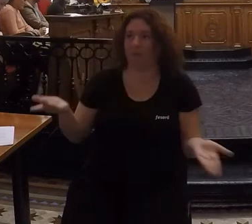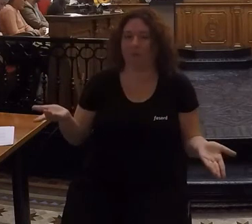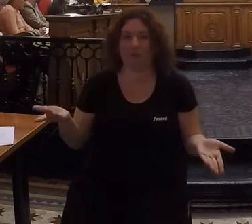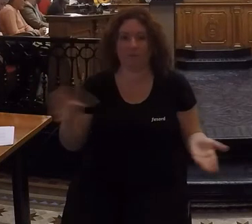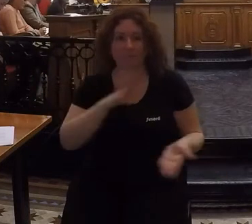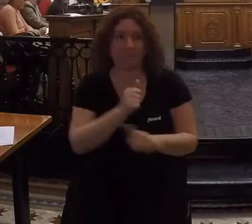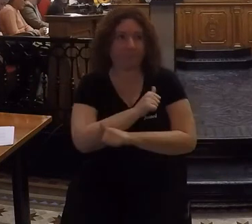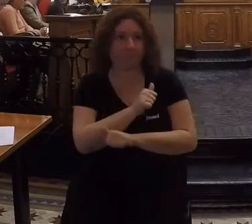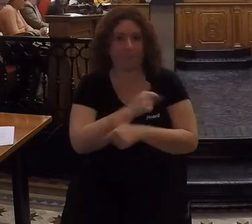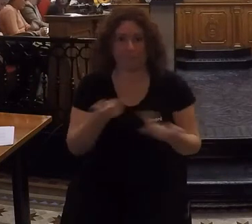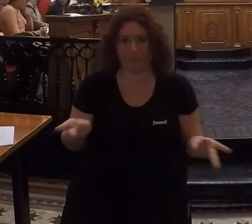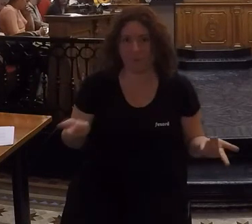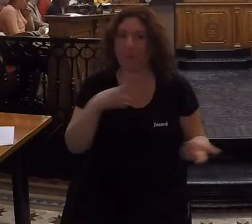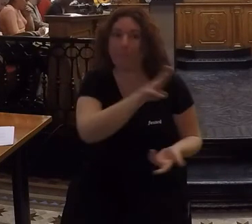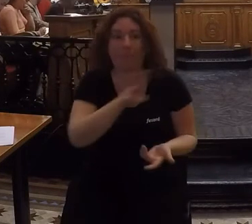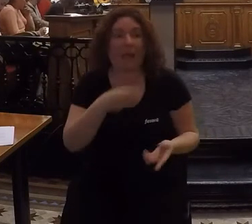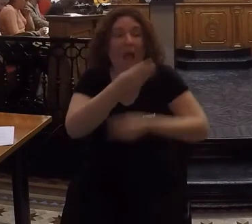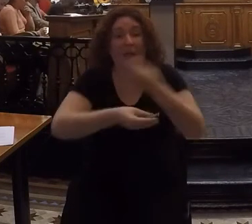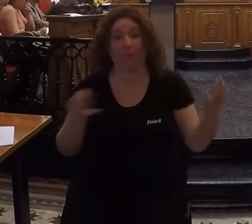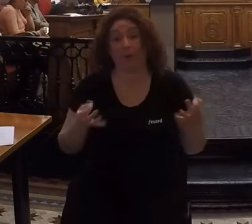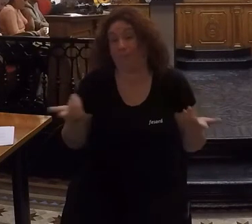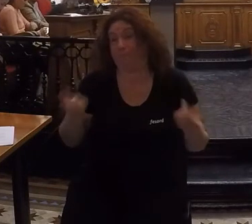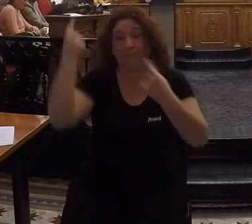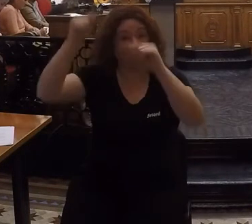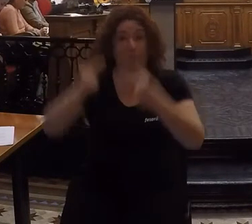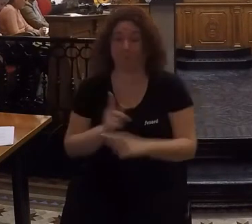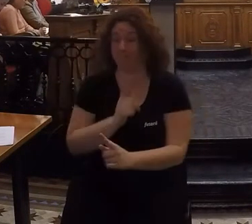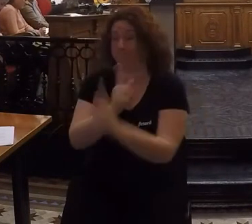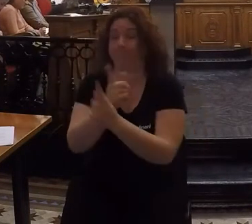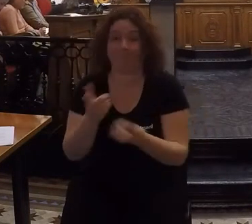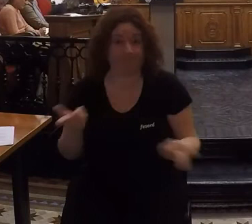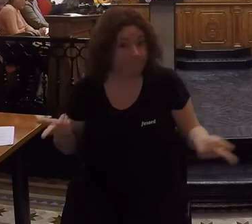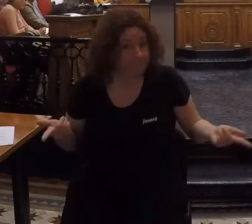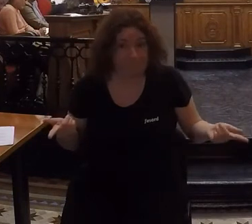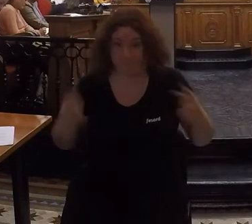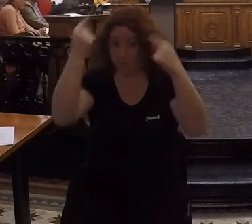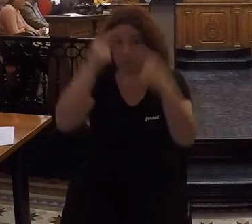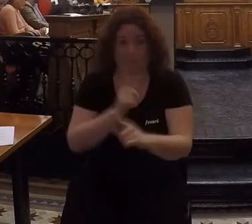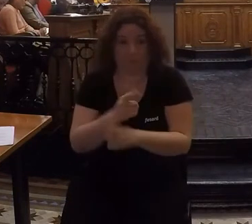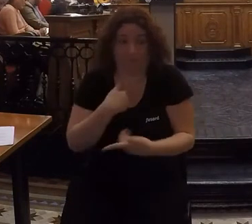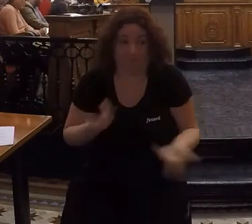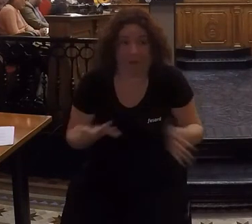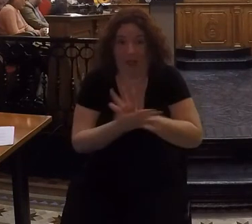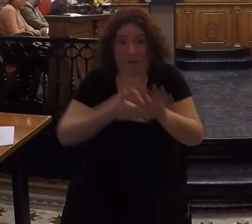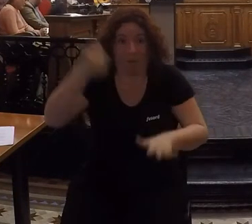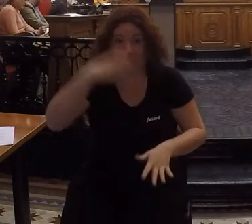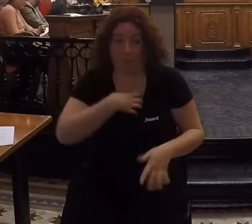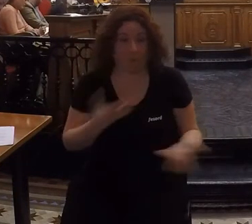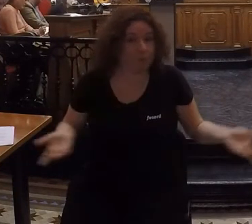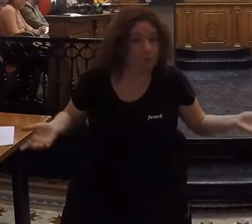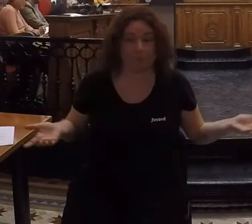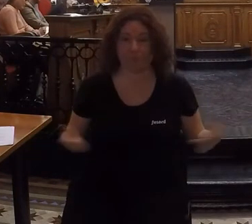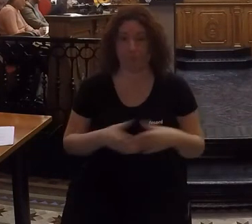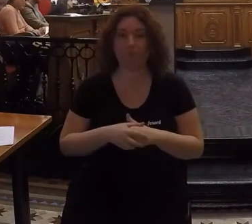difícilmente el Partido Popular no puede hacer otra cosa que plantear una enmienda a la totalidad a estos presupuestos,